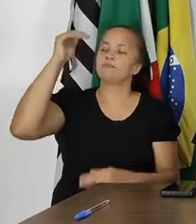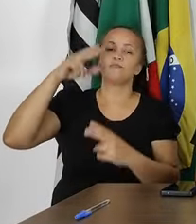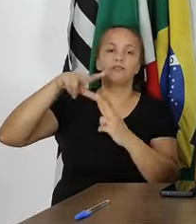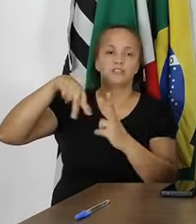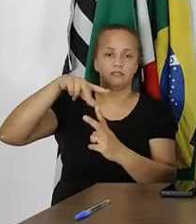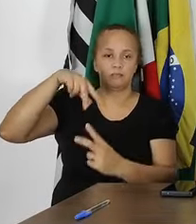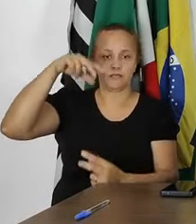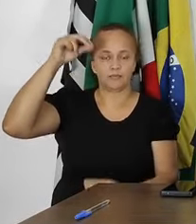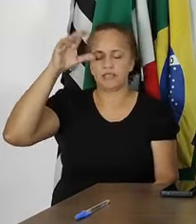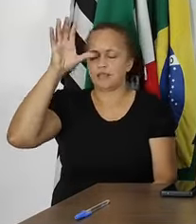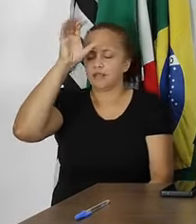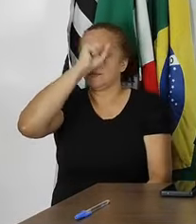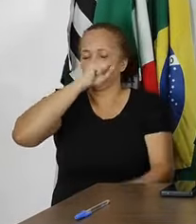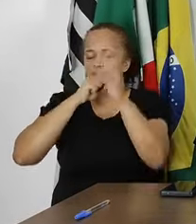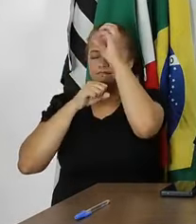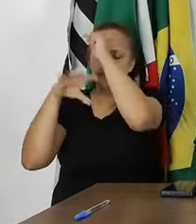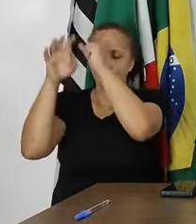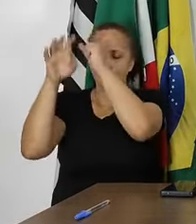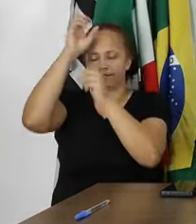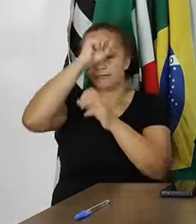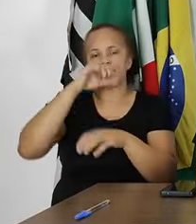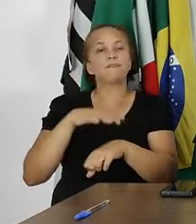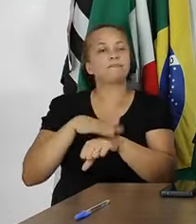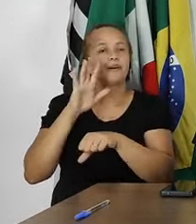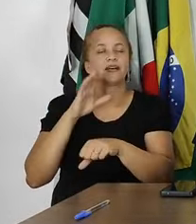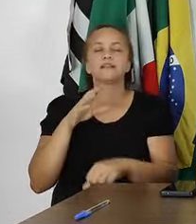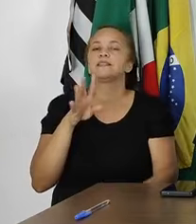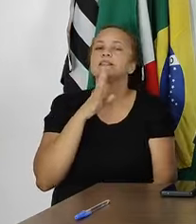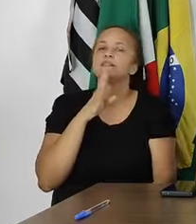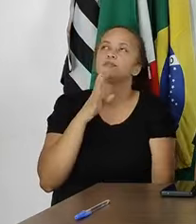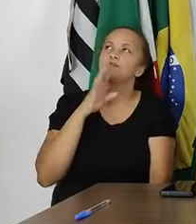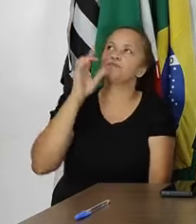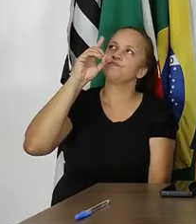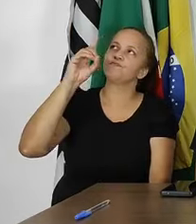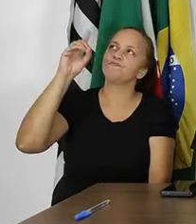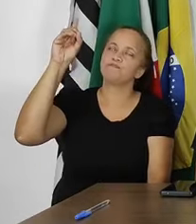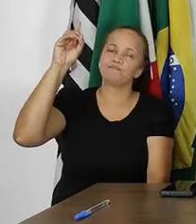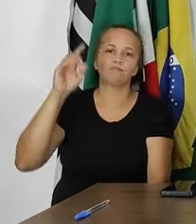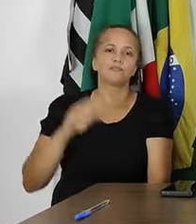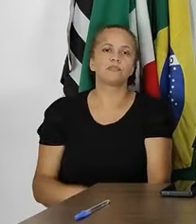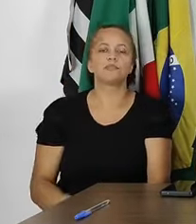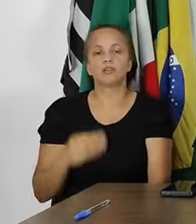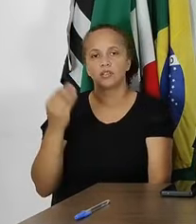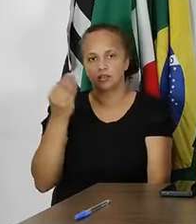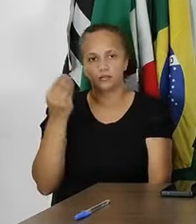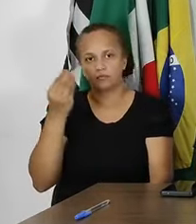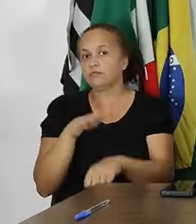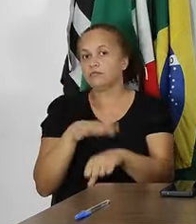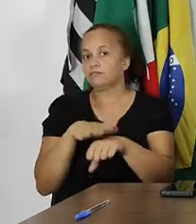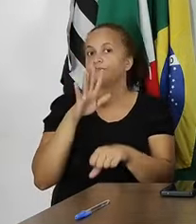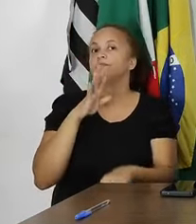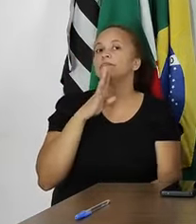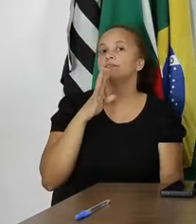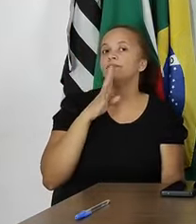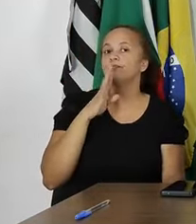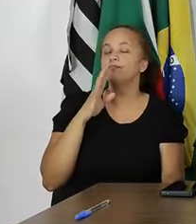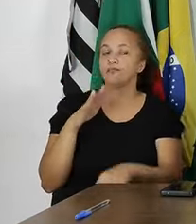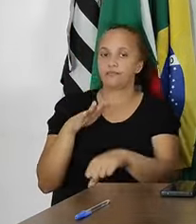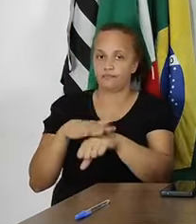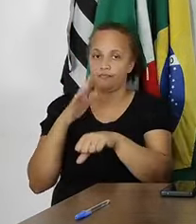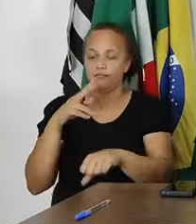aprendermos cada vez mais a nos conhecer e principalmente de conhecer ao Senhor. Quanto mais conhecemos a Deus, mais nos